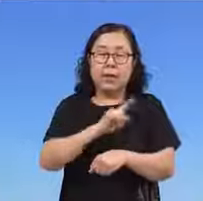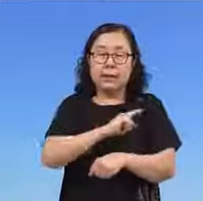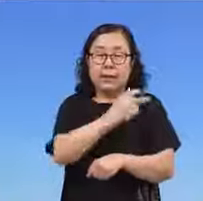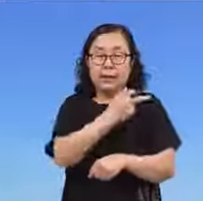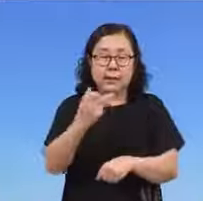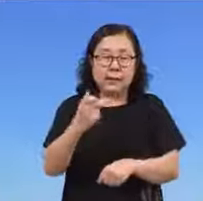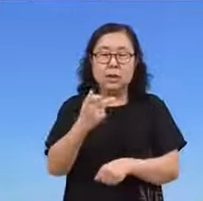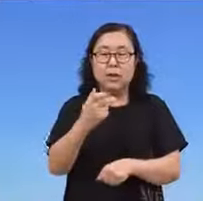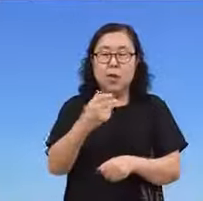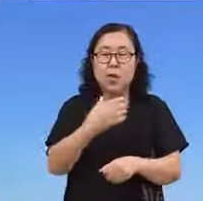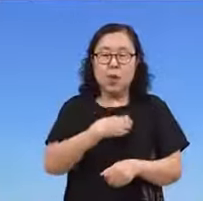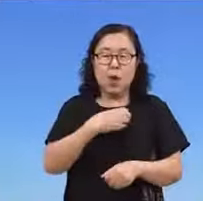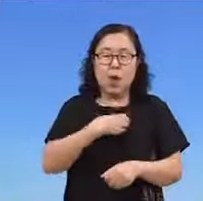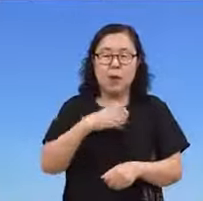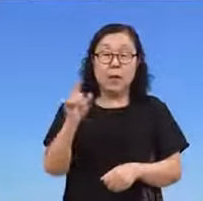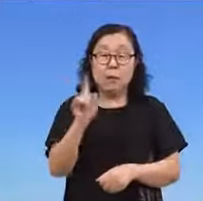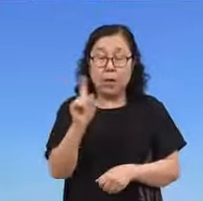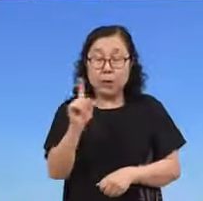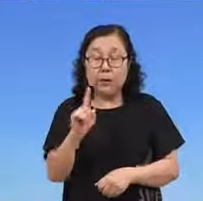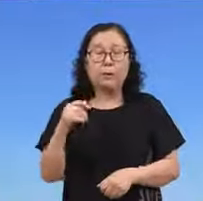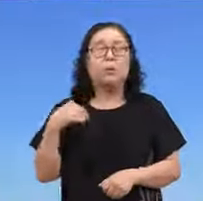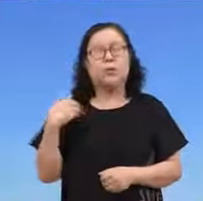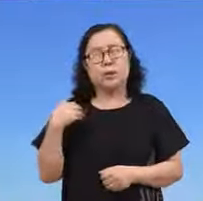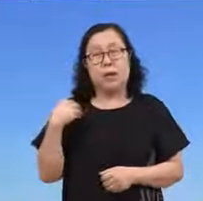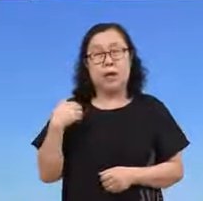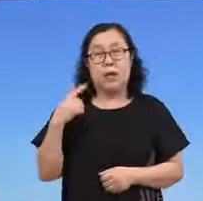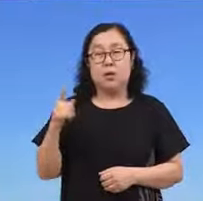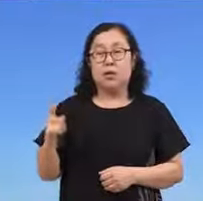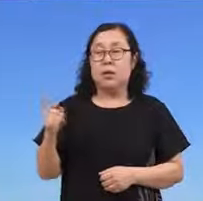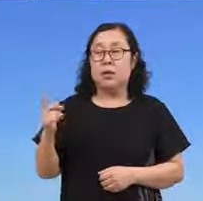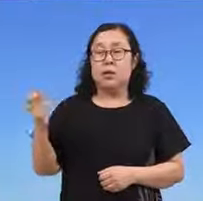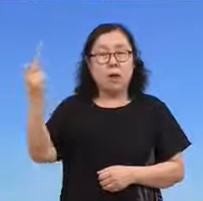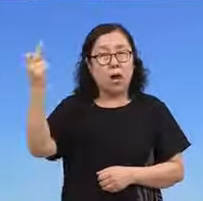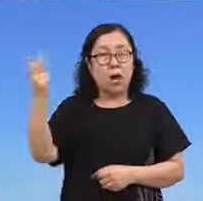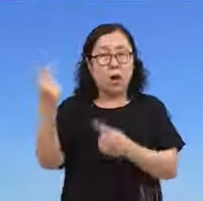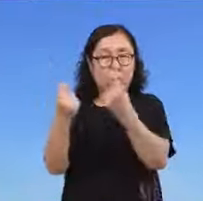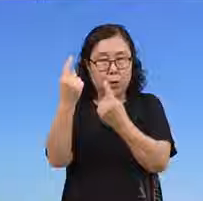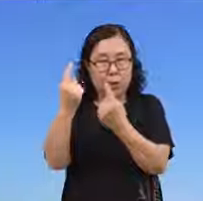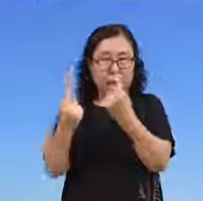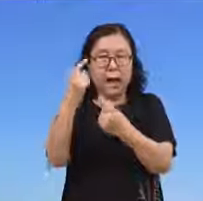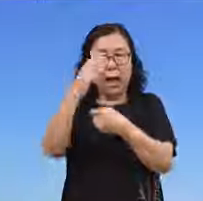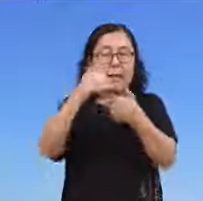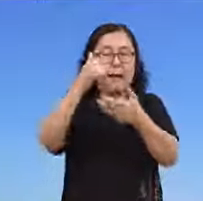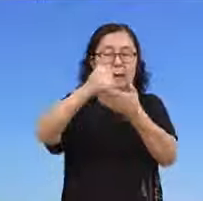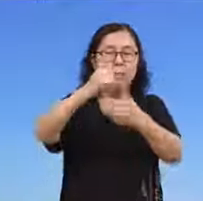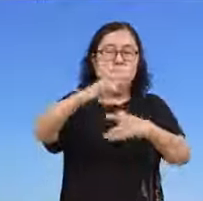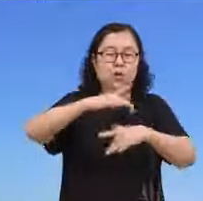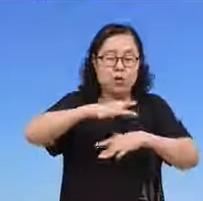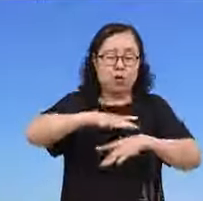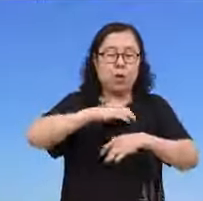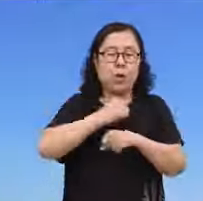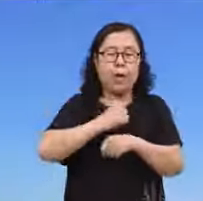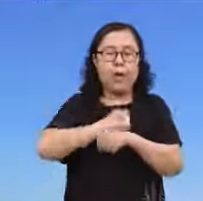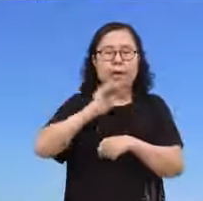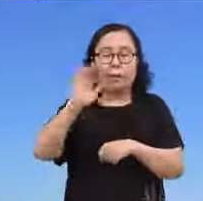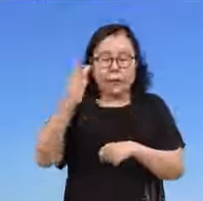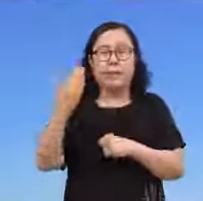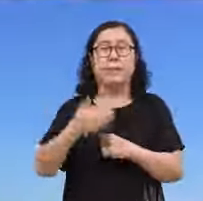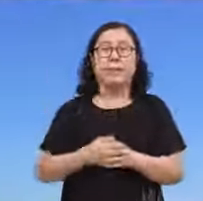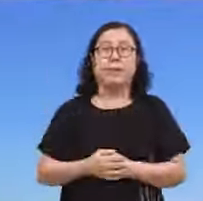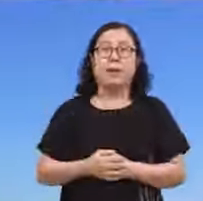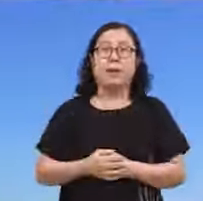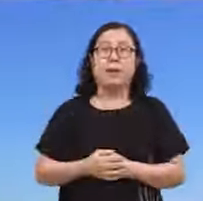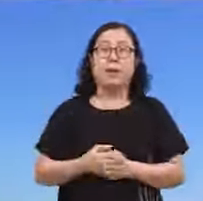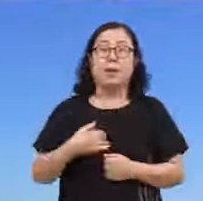무엇인지 모르고 있다. 네가 진짜 고려해야 하는 것은 에서가 아니라 하나님이다. 여러분 이 포인트를